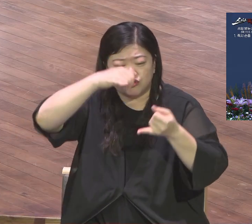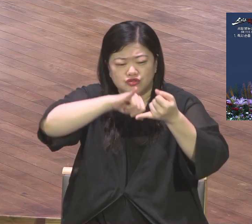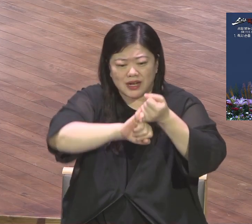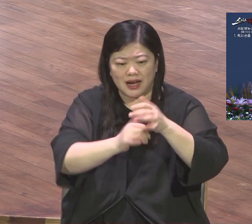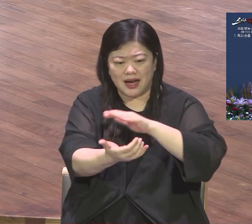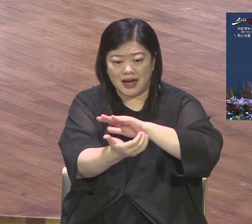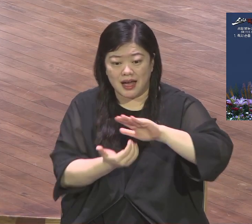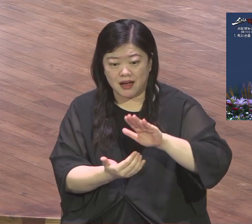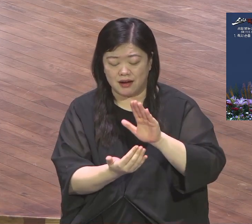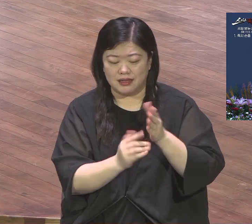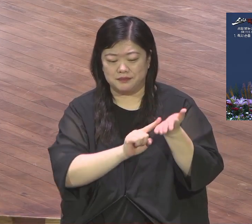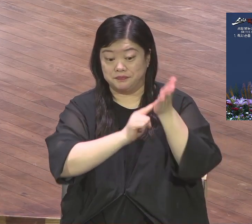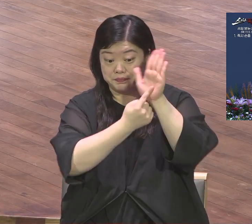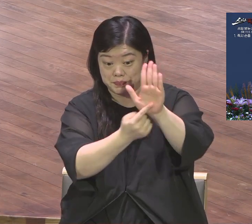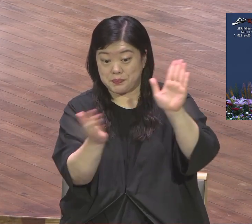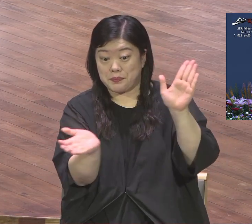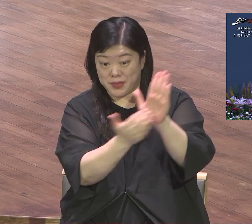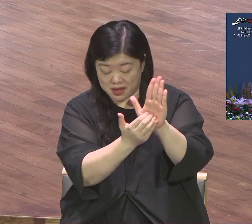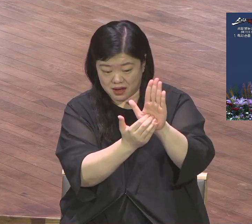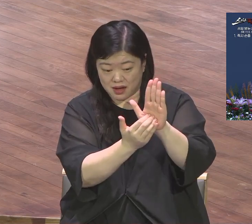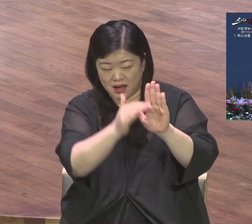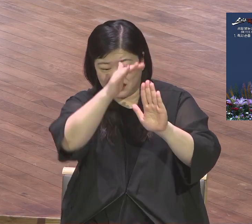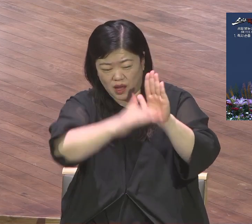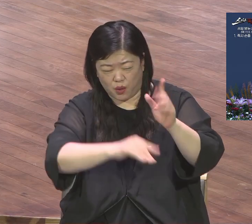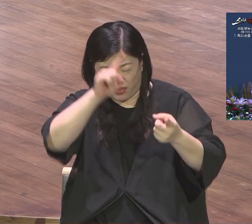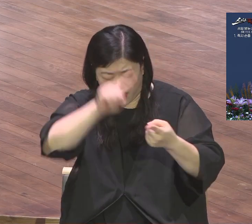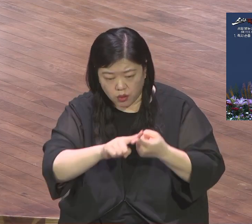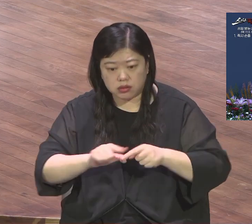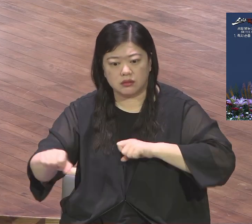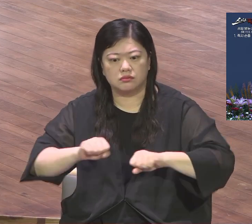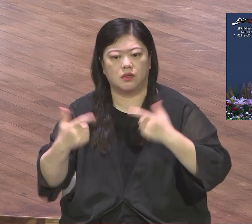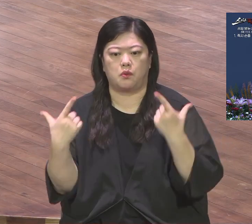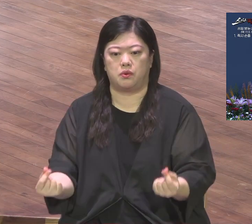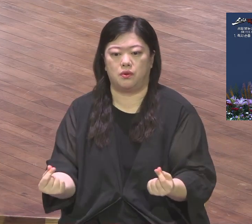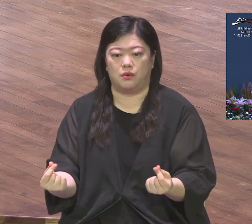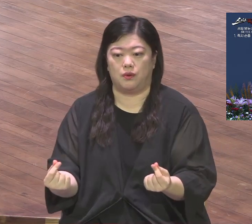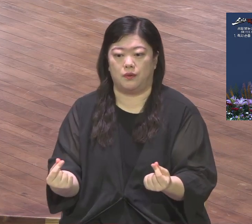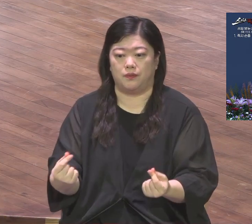성취라는 사실을 서가야 9장 9절에 나와 있어요.